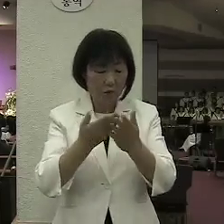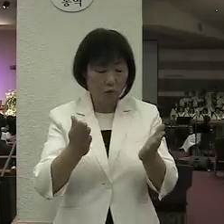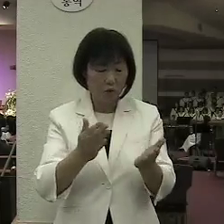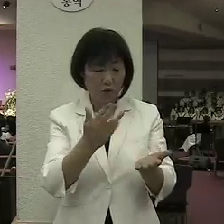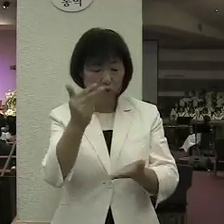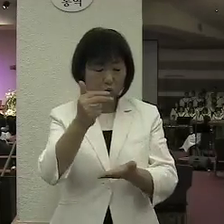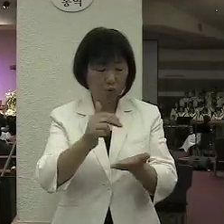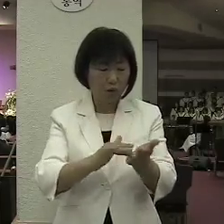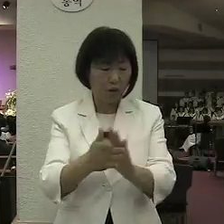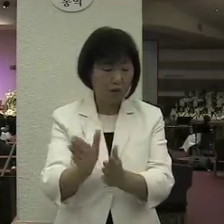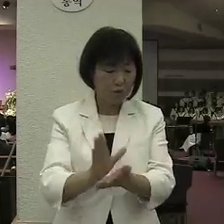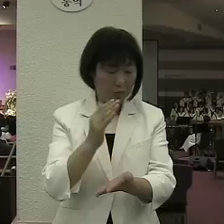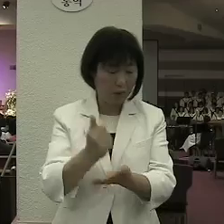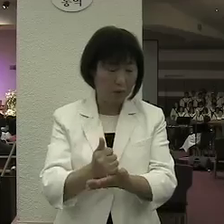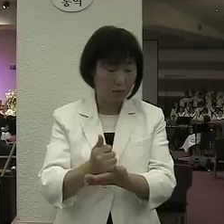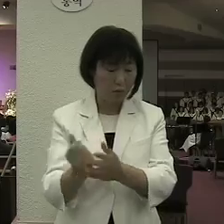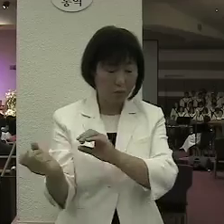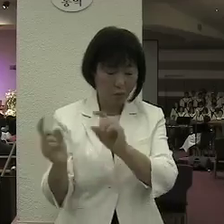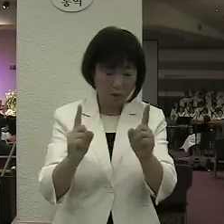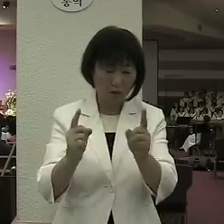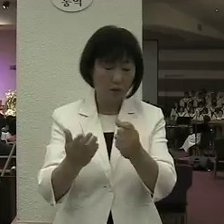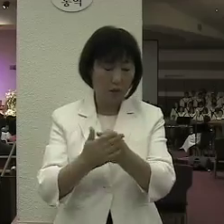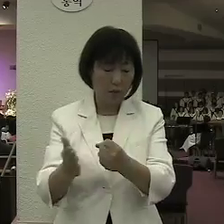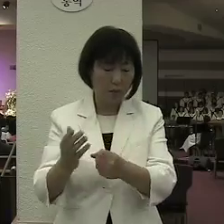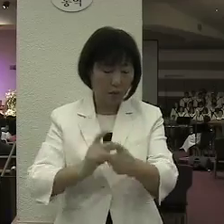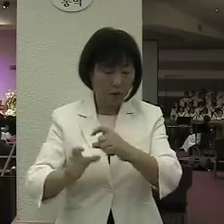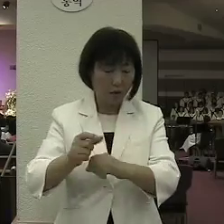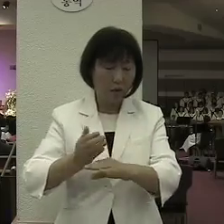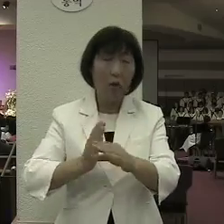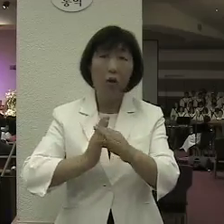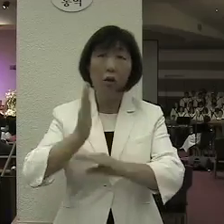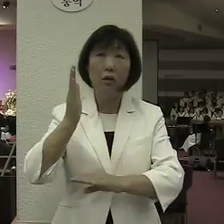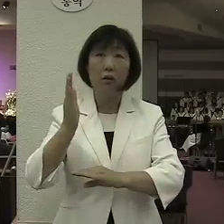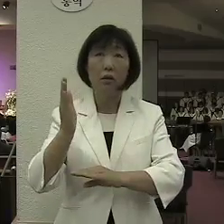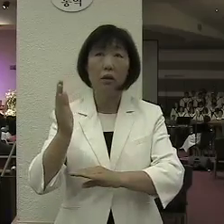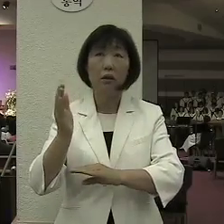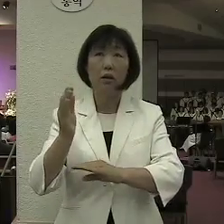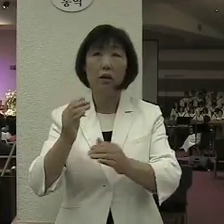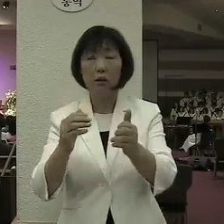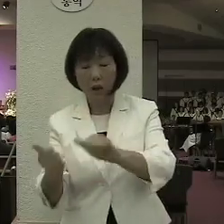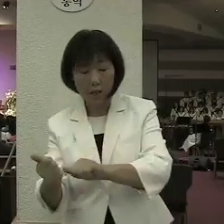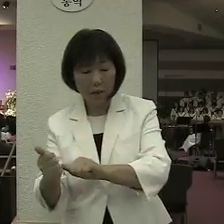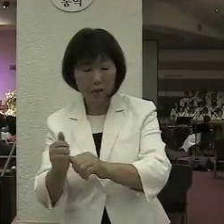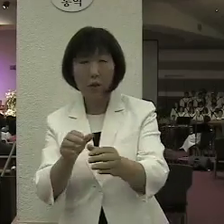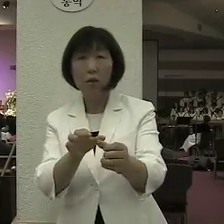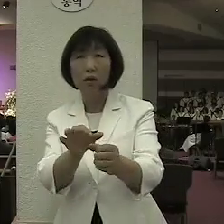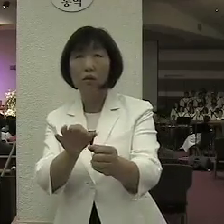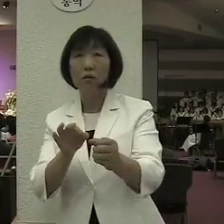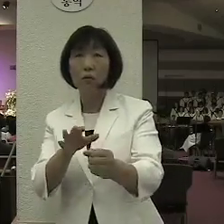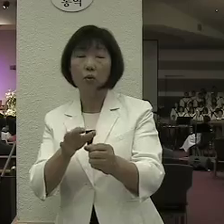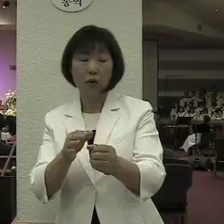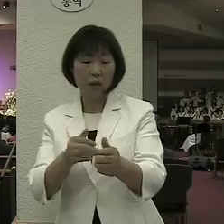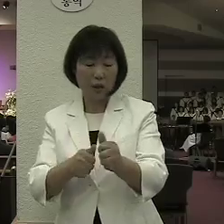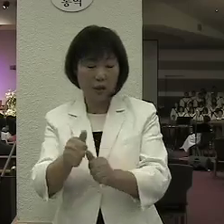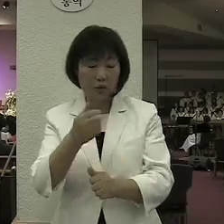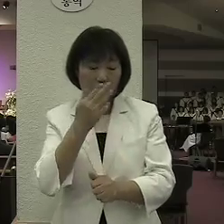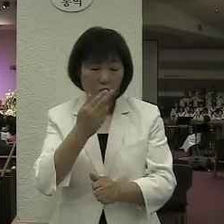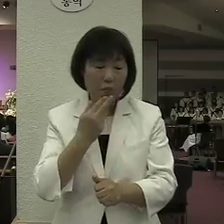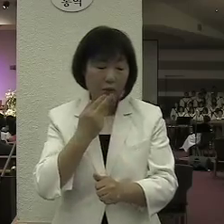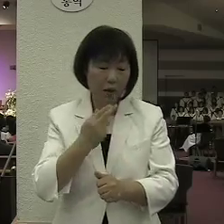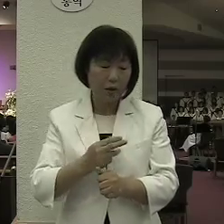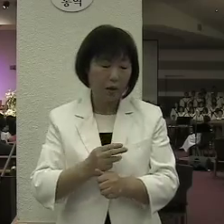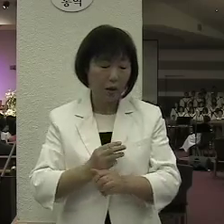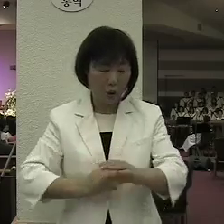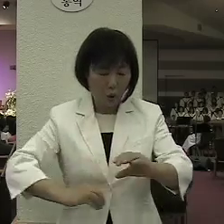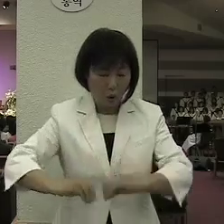무덤은 절망이요. 사망 권세는 우리에게 소망이 없는 것. 죽음이라는 것은 리버스하기가 불가능한